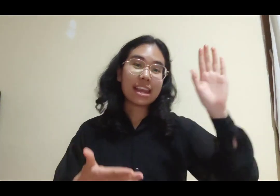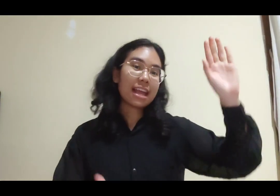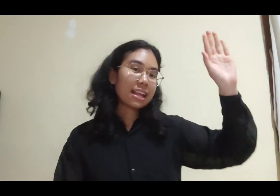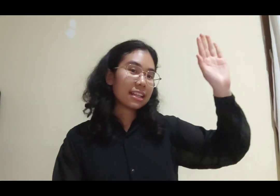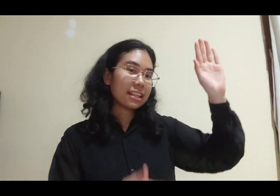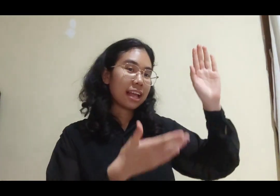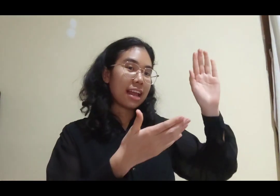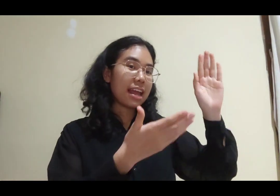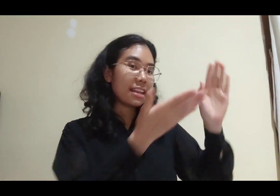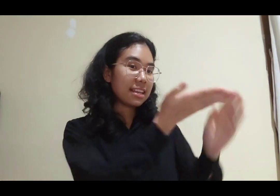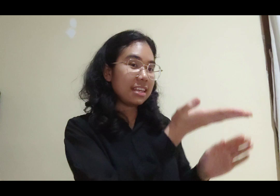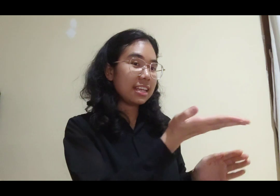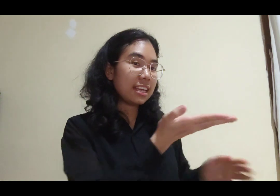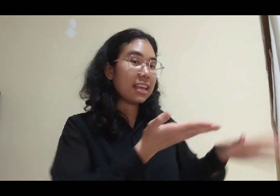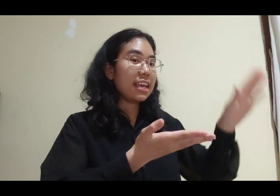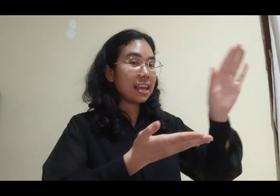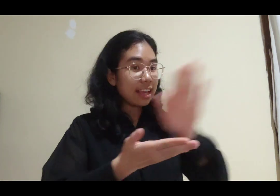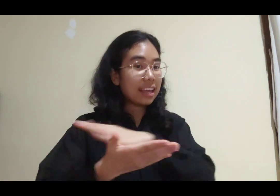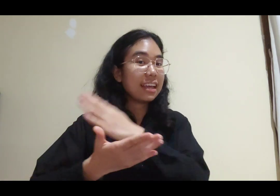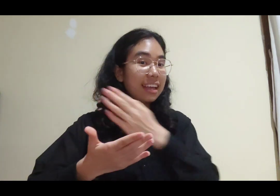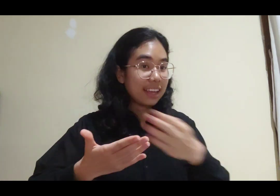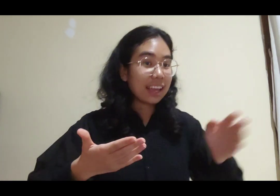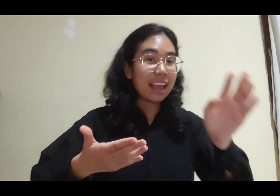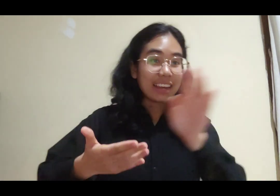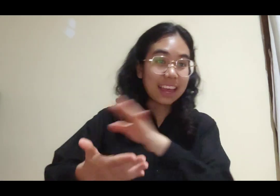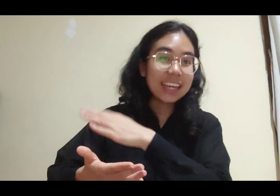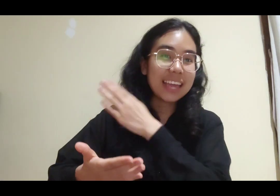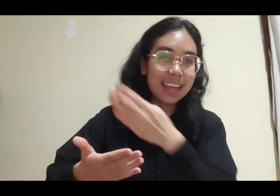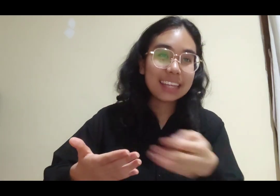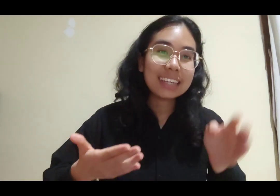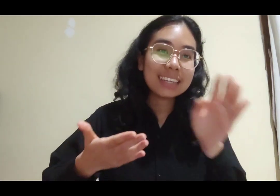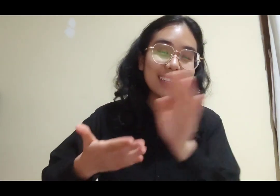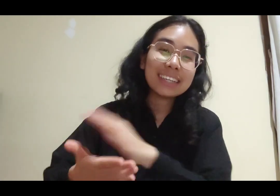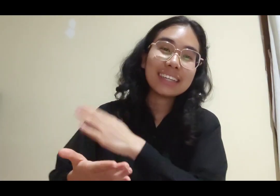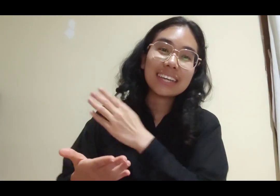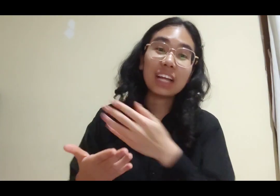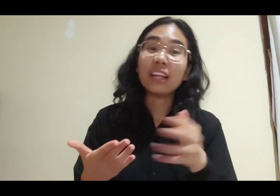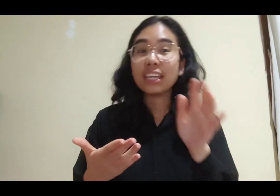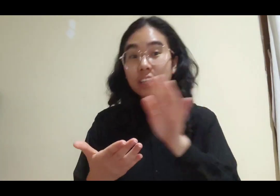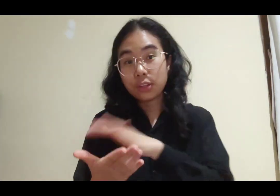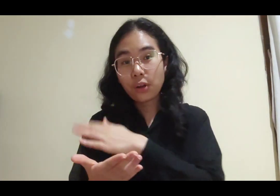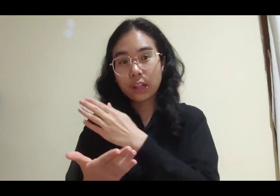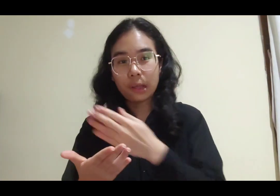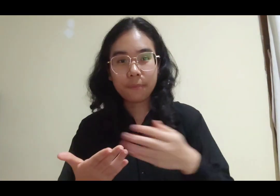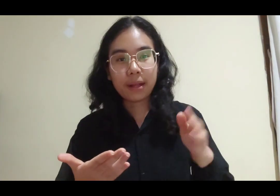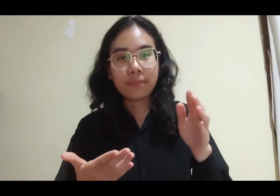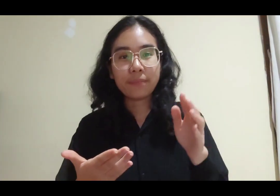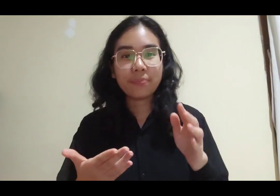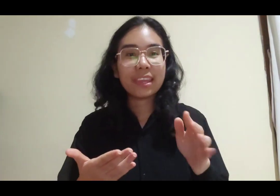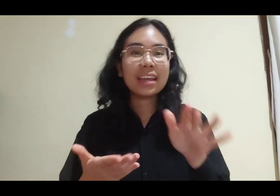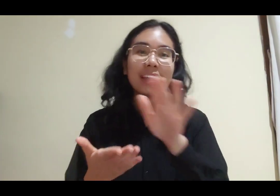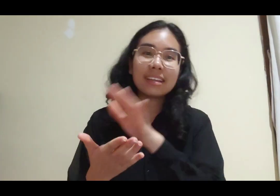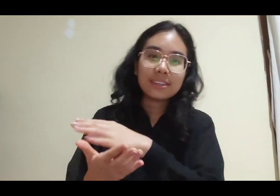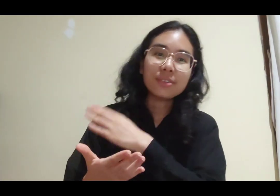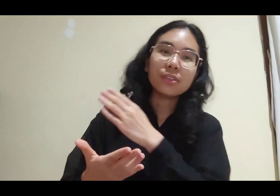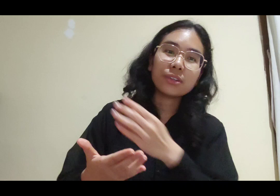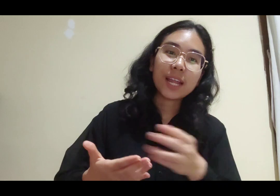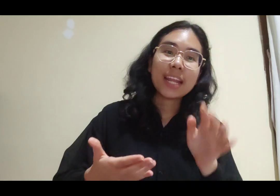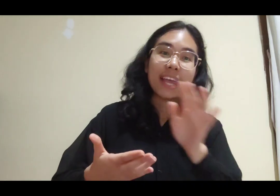tangannya kanan, ini kiri, kayak gini ya. Kalau lagi intro atau apa. Untuk nandain